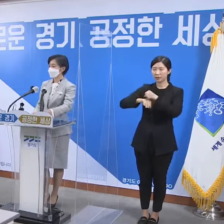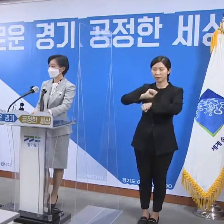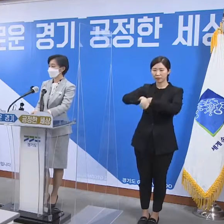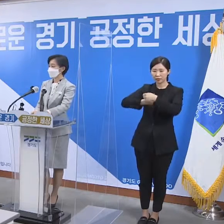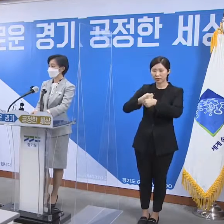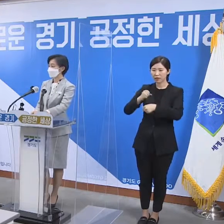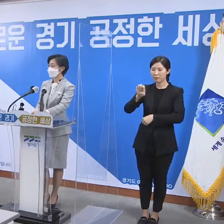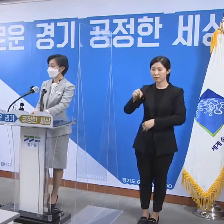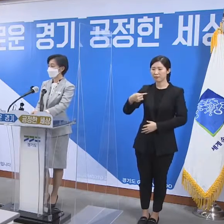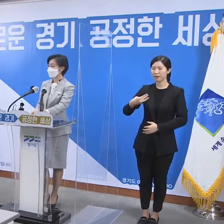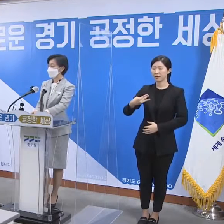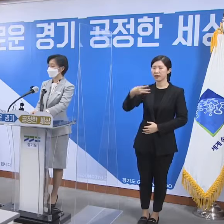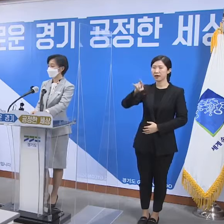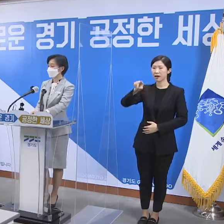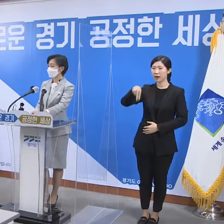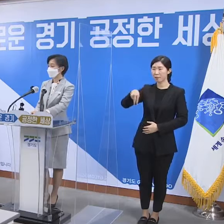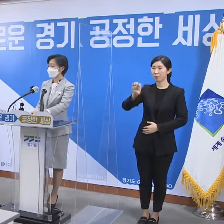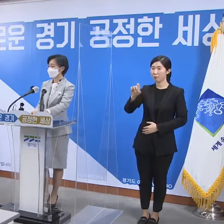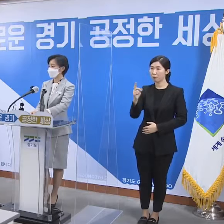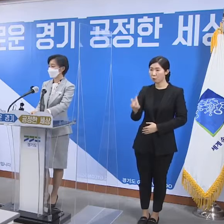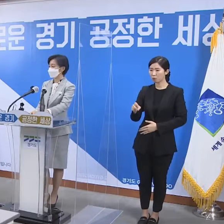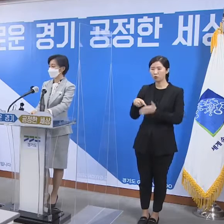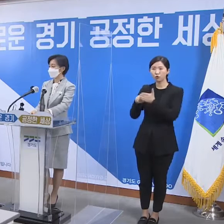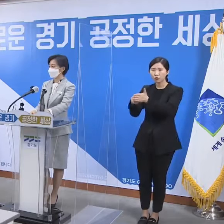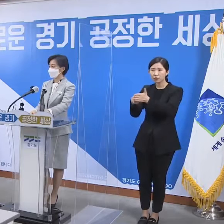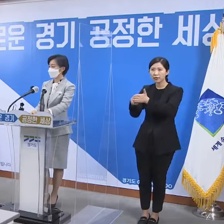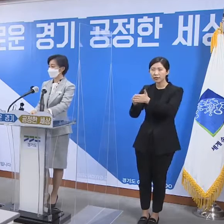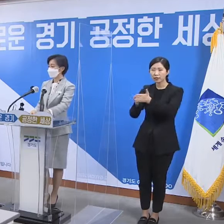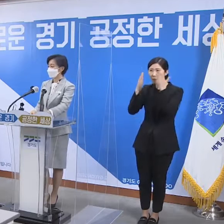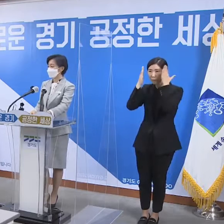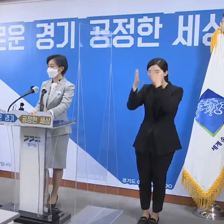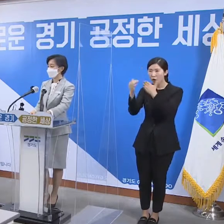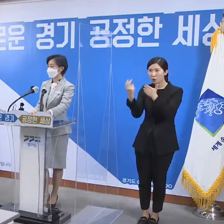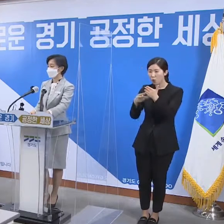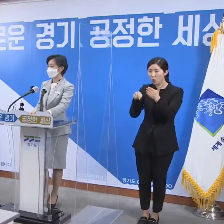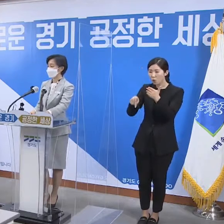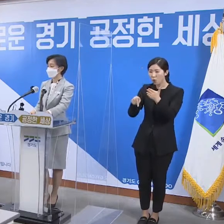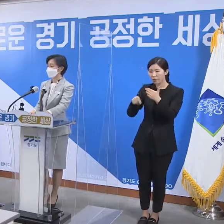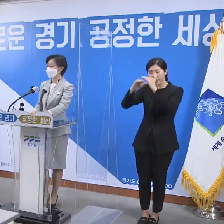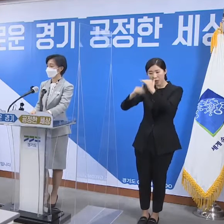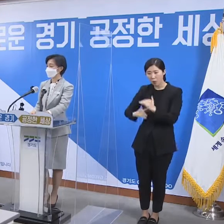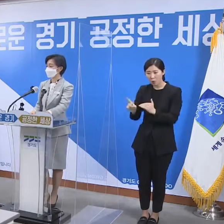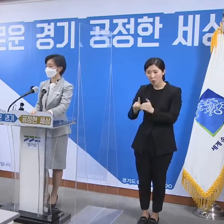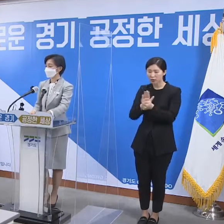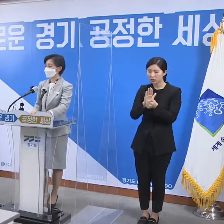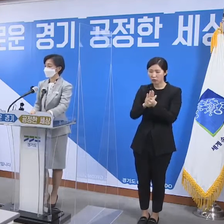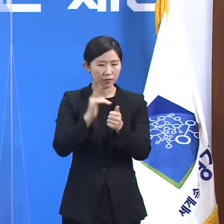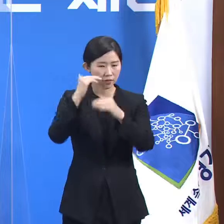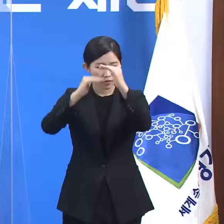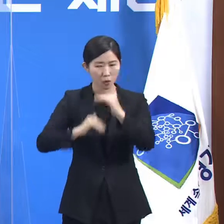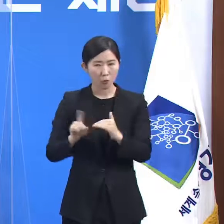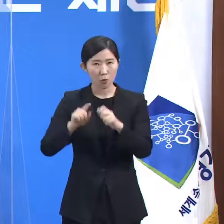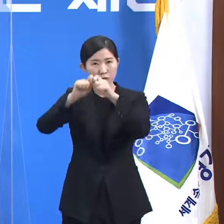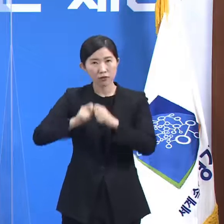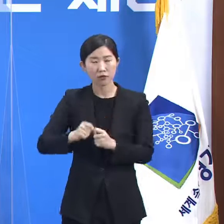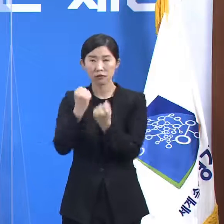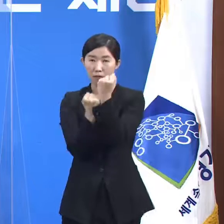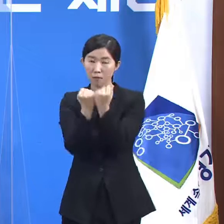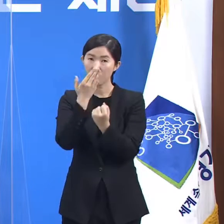추진 방향과 플랫폼의 단계, 콘텐츠 등 보다 구체적인 설명을 들을 수 있을까요라는 질의입니다.